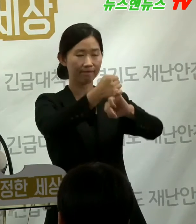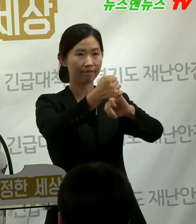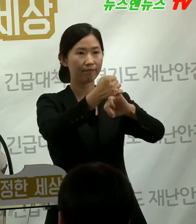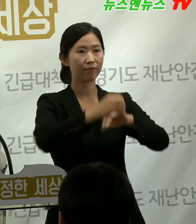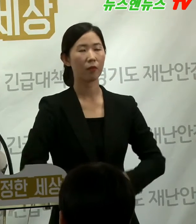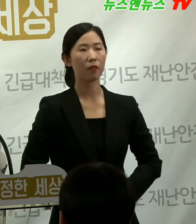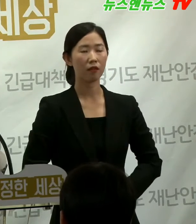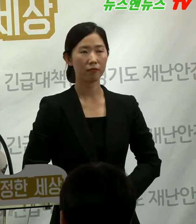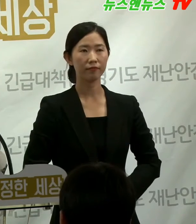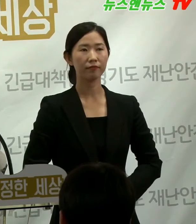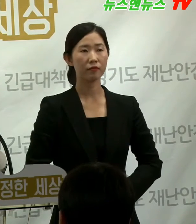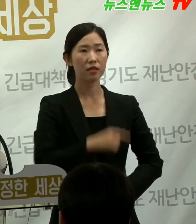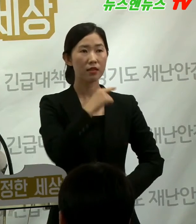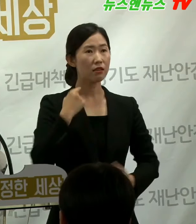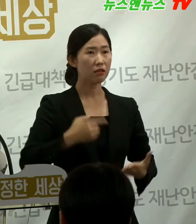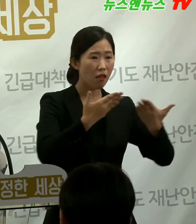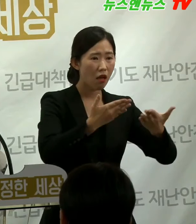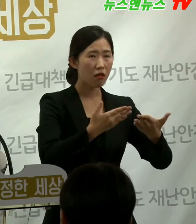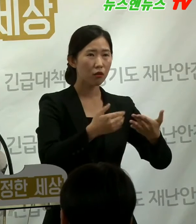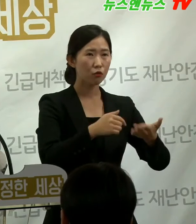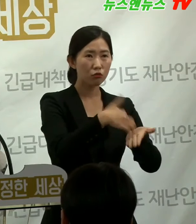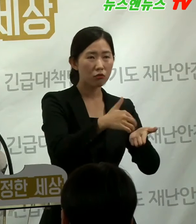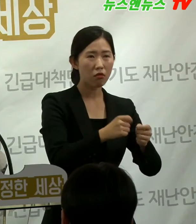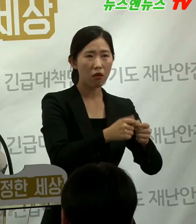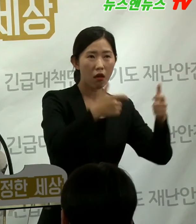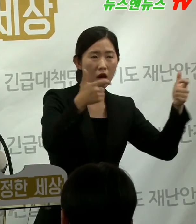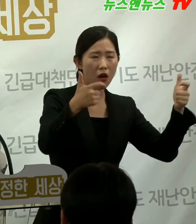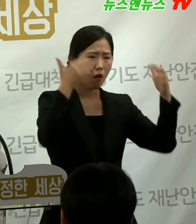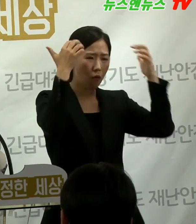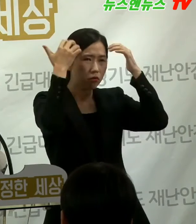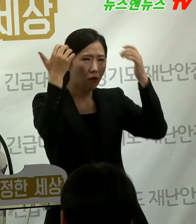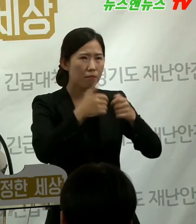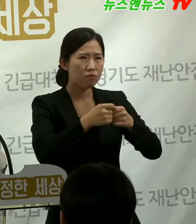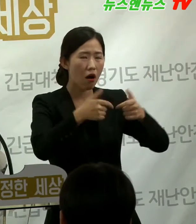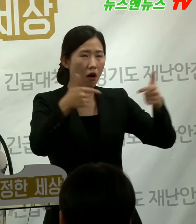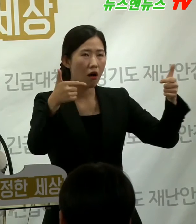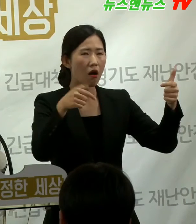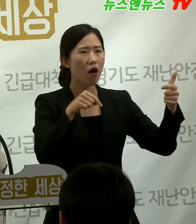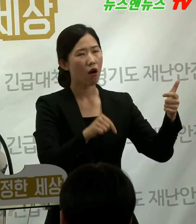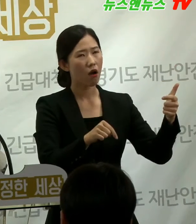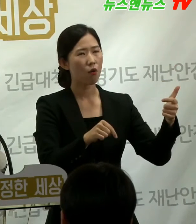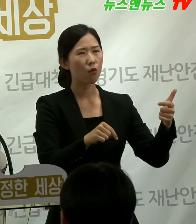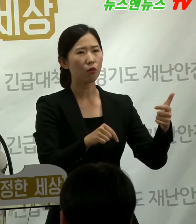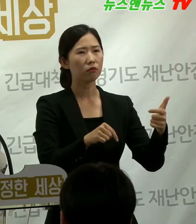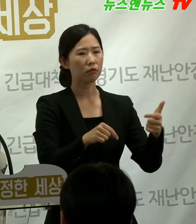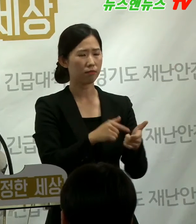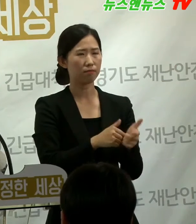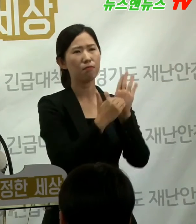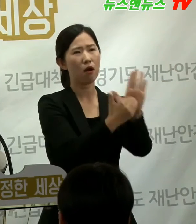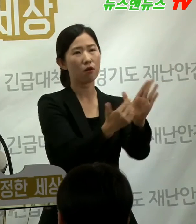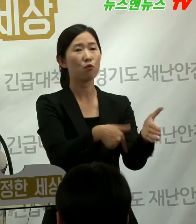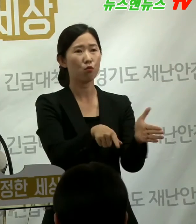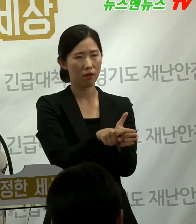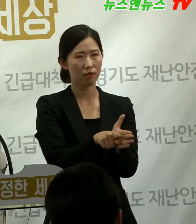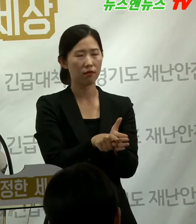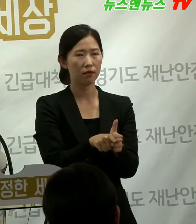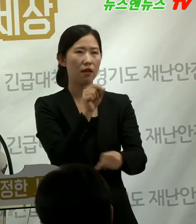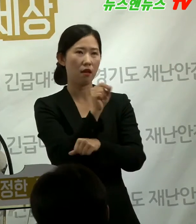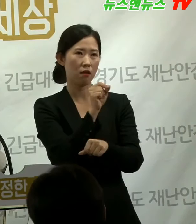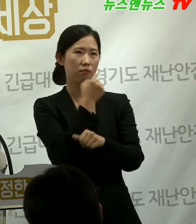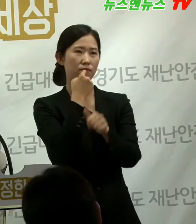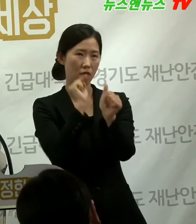큰 희생과 더 많은 이들의 고통을 피하기 위한 불가피한 조치를 용인해 주시고 모두를 위해서 특별한